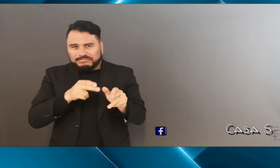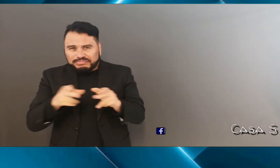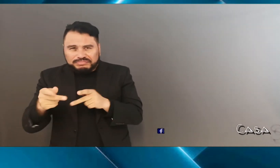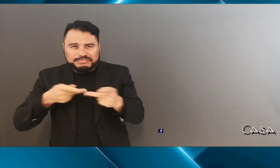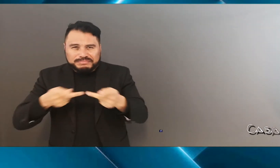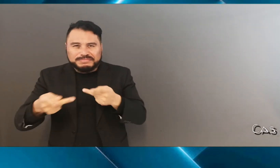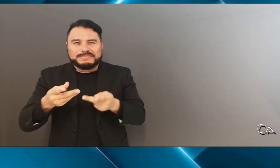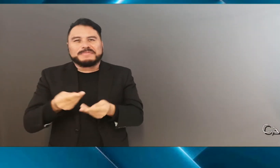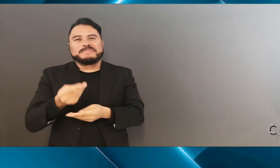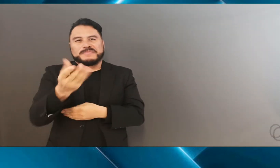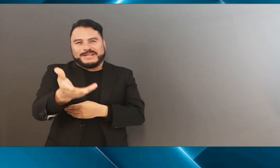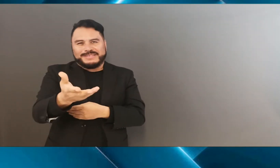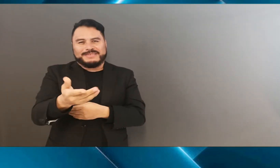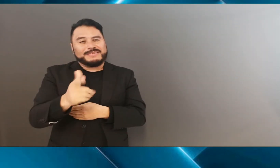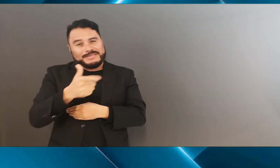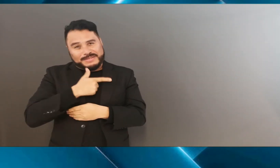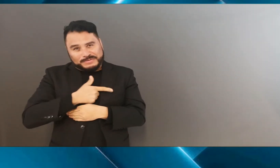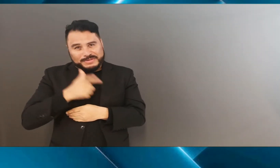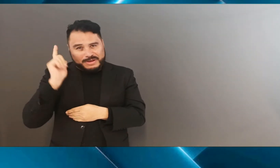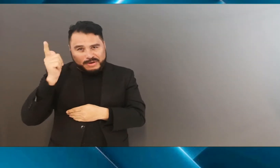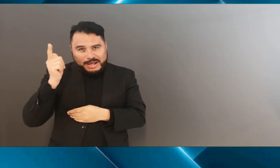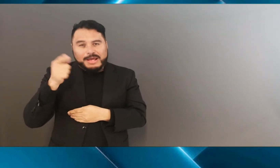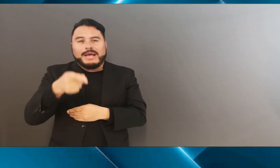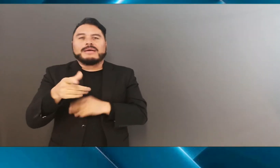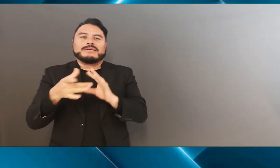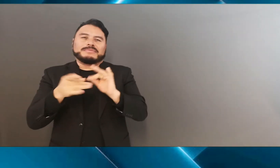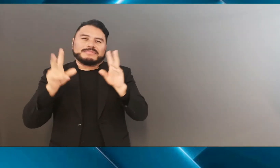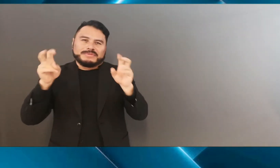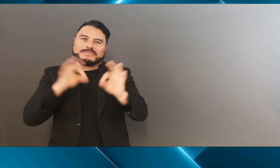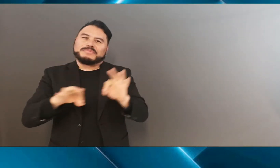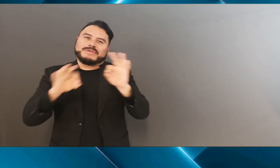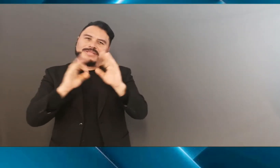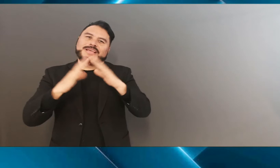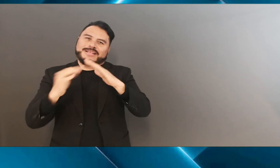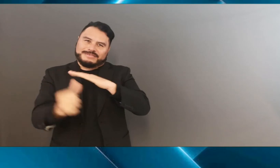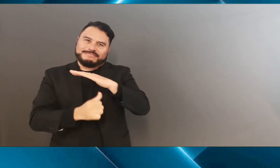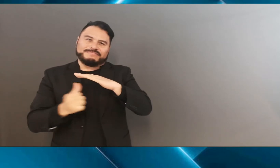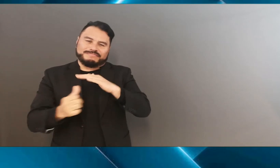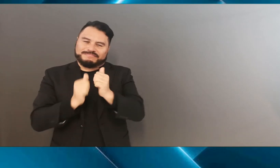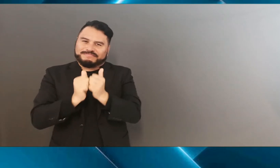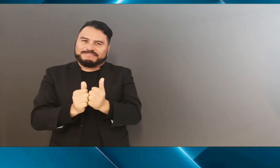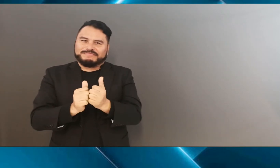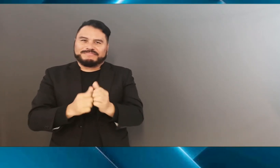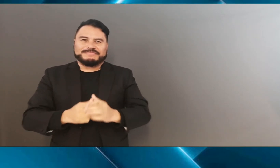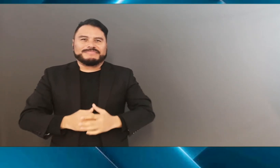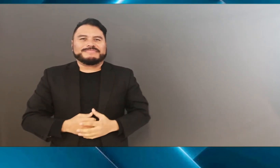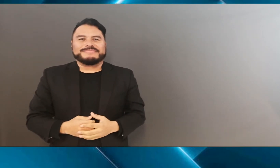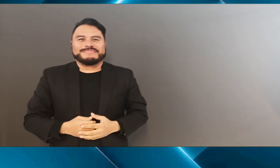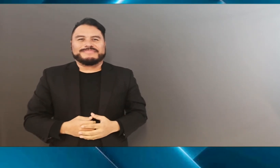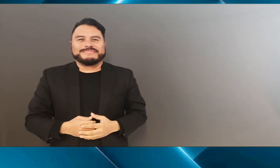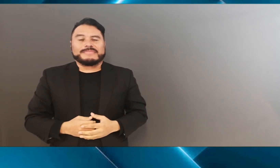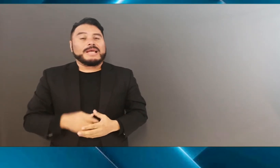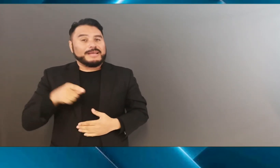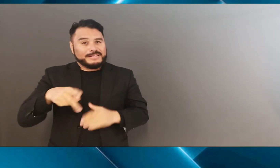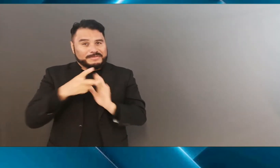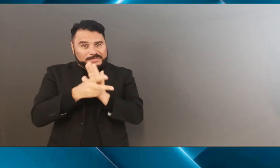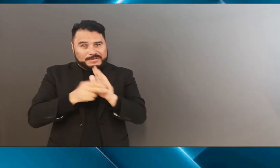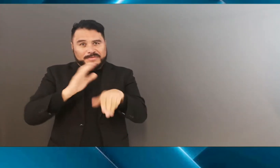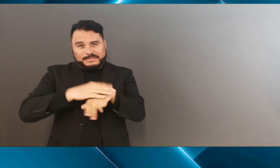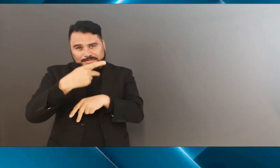para ti, esperamos que te guste, en donde nos recuerda que es importante permanecer en casa. No olvides compartir